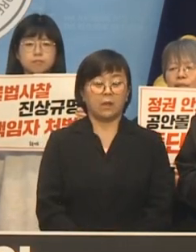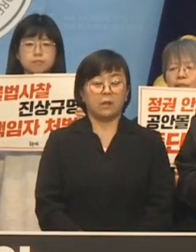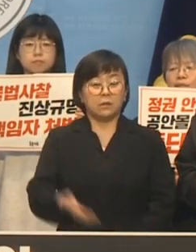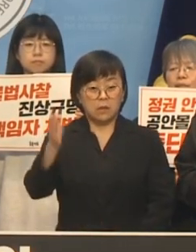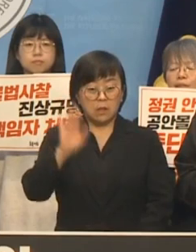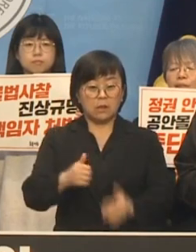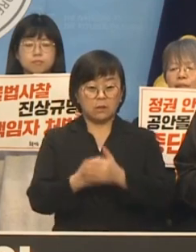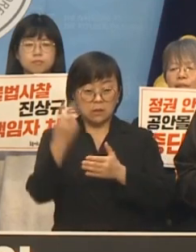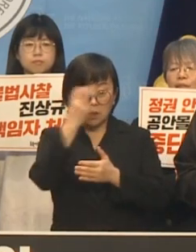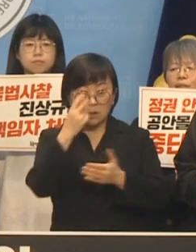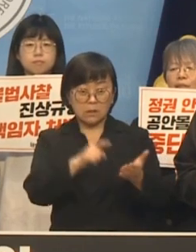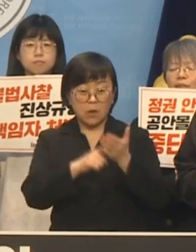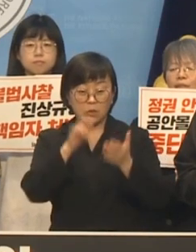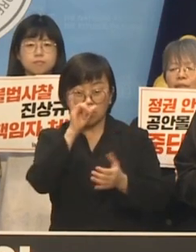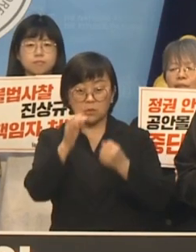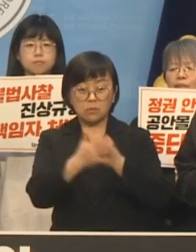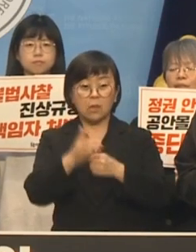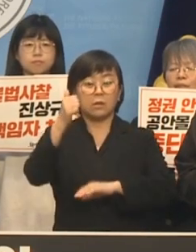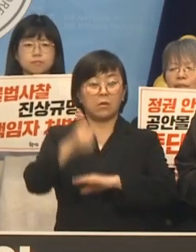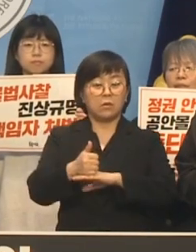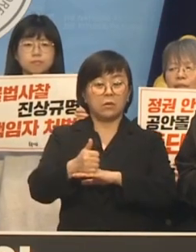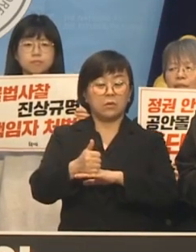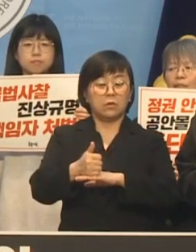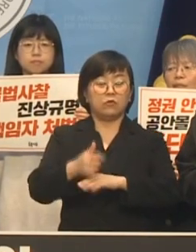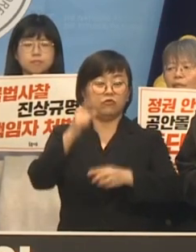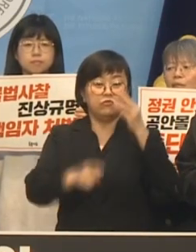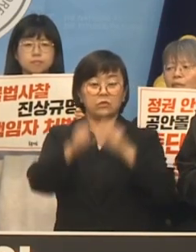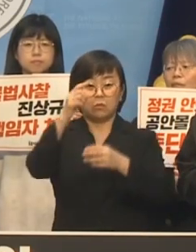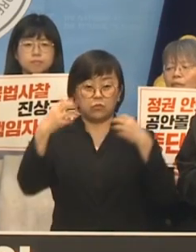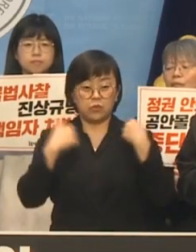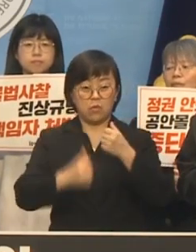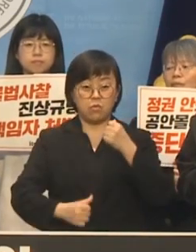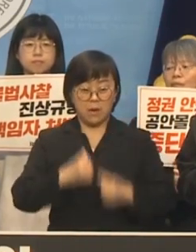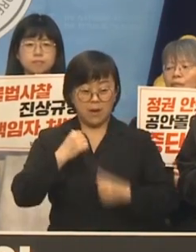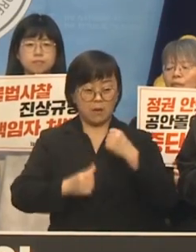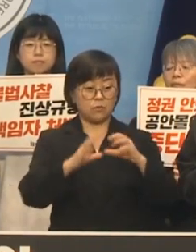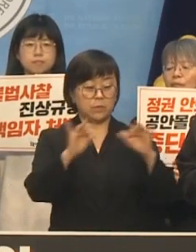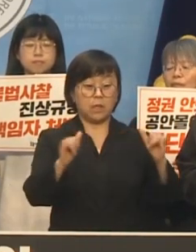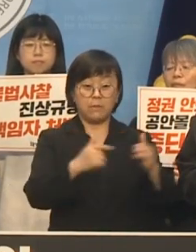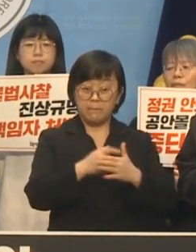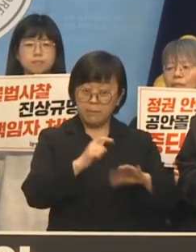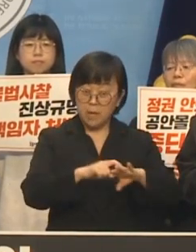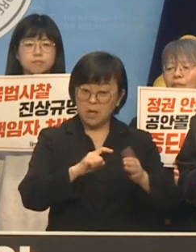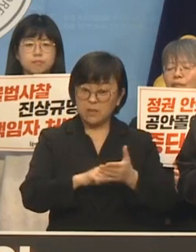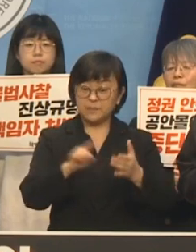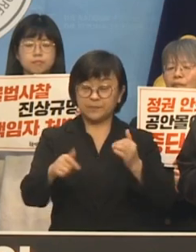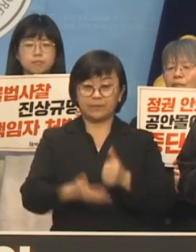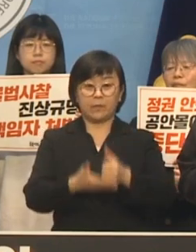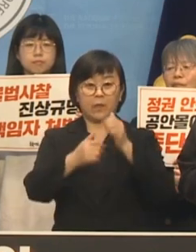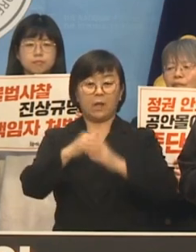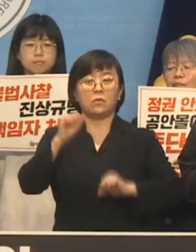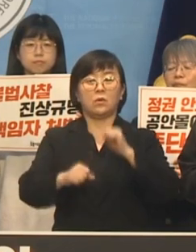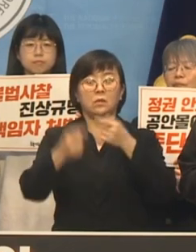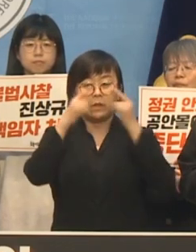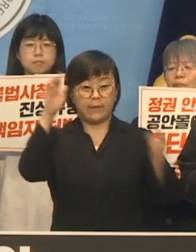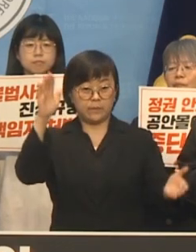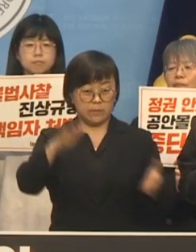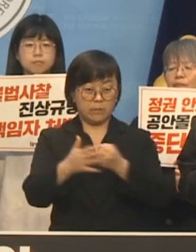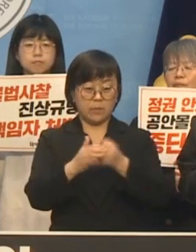그러나 사찰에서 나오는 것은 결국 윤석열 정권의 분노한 민심이며 그 민심을 받들어 행동하는